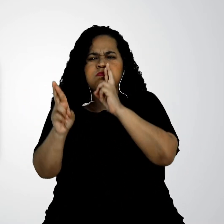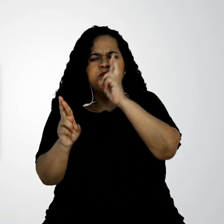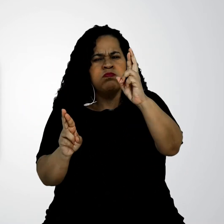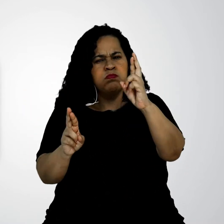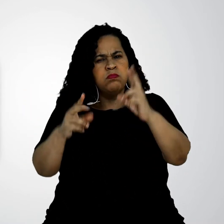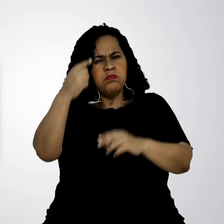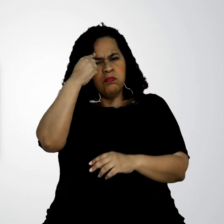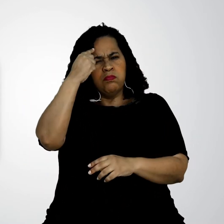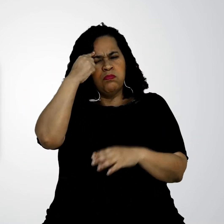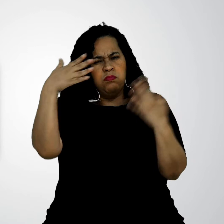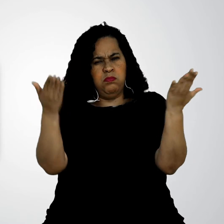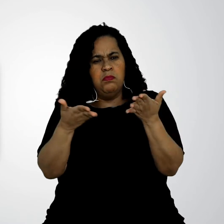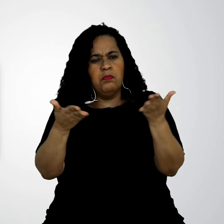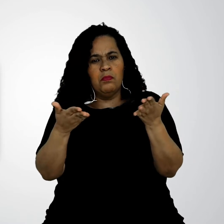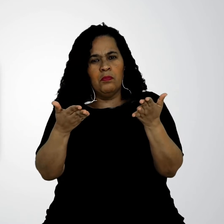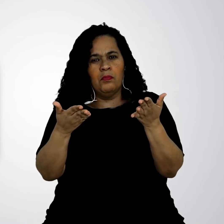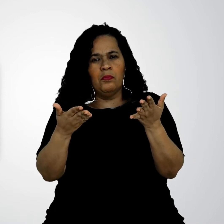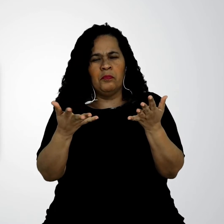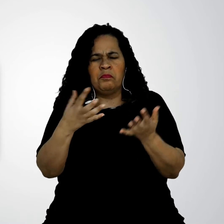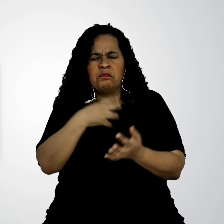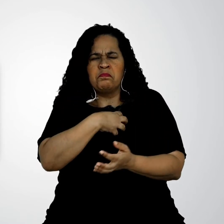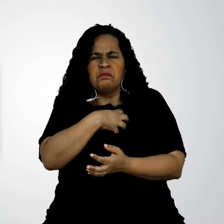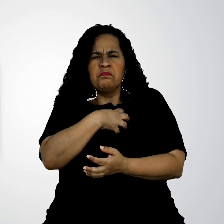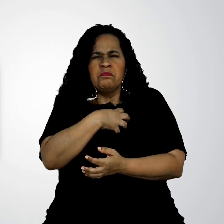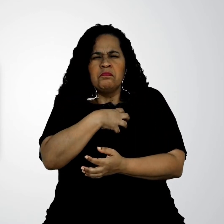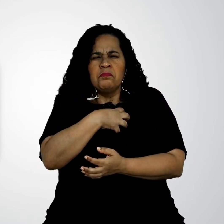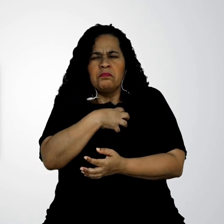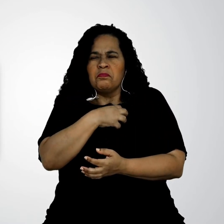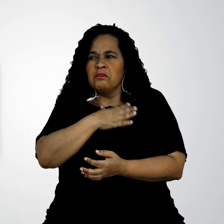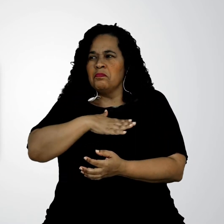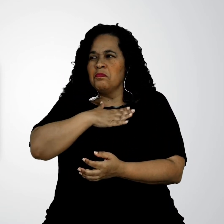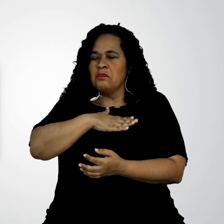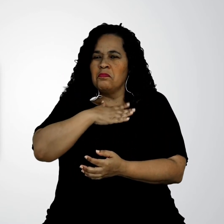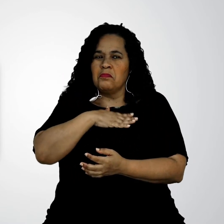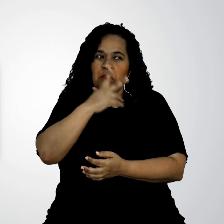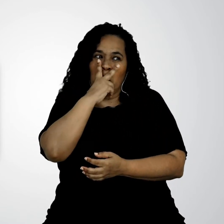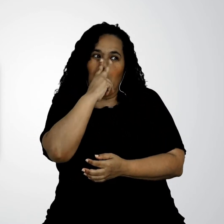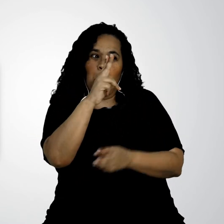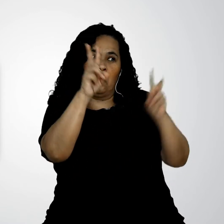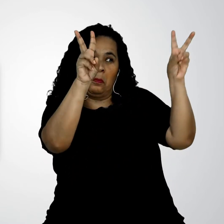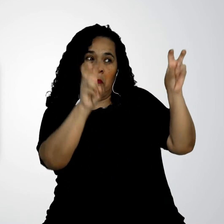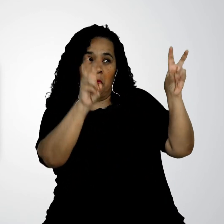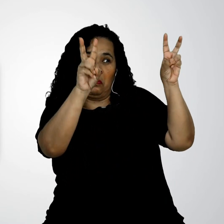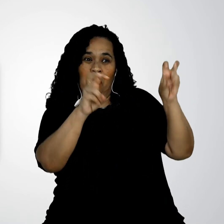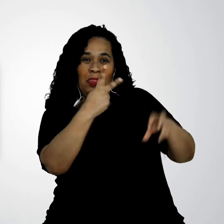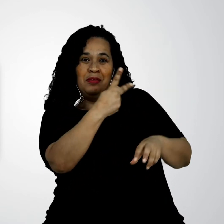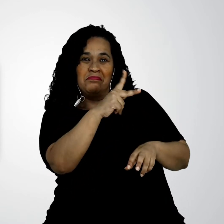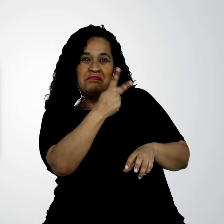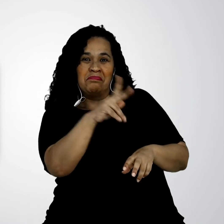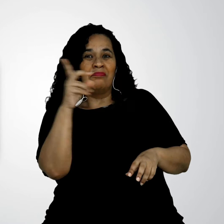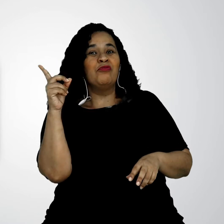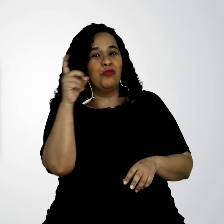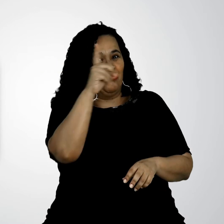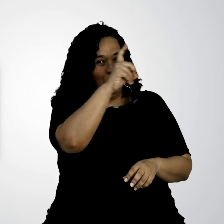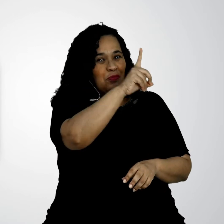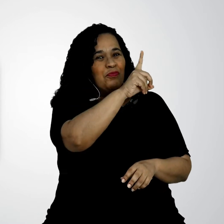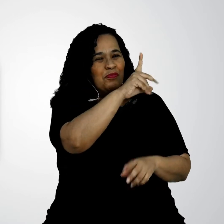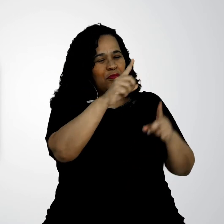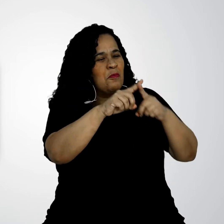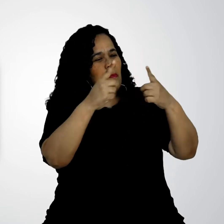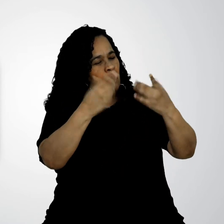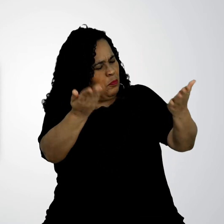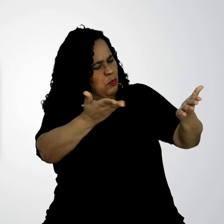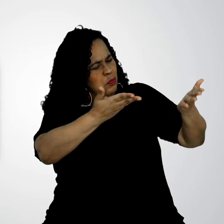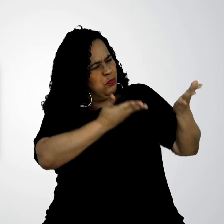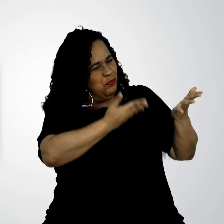palavra de Deus. Eu estou com a sensação de que você ficou com os temas mais difíceis, né? Mas seja bem-vindo, pastor